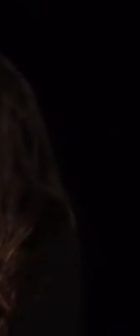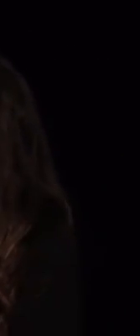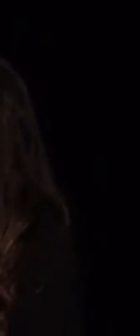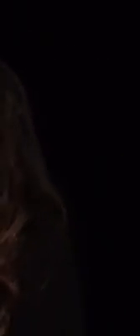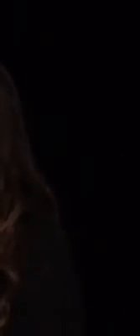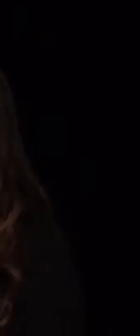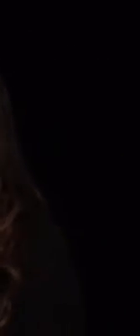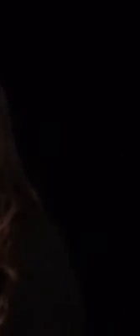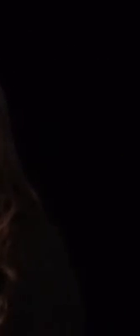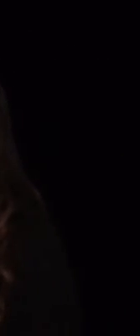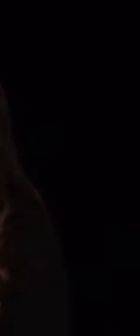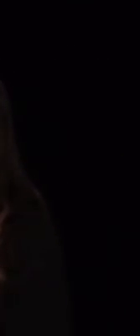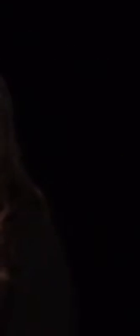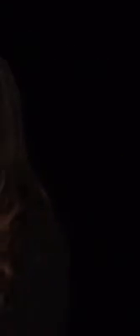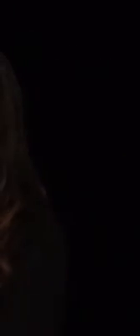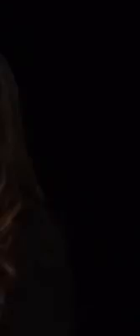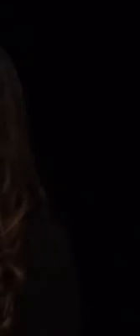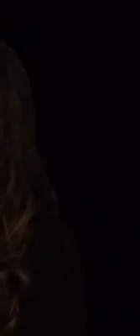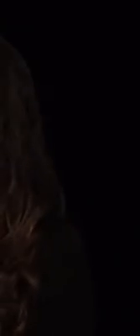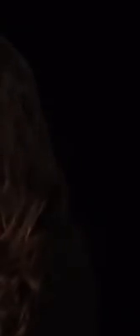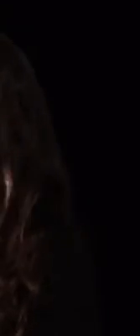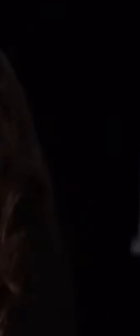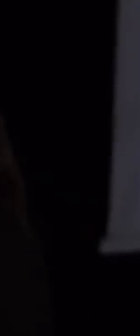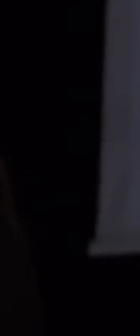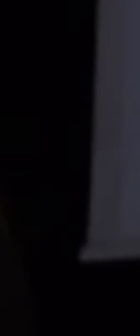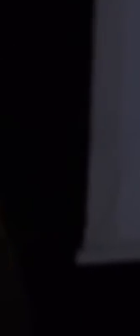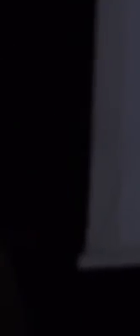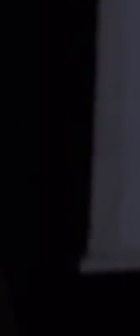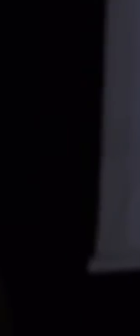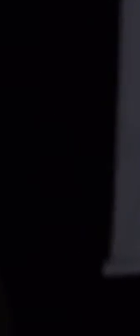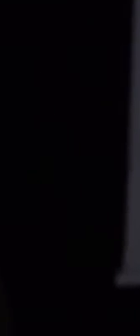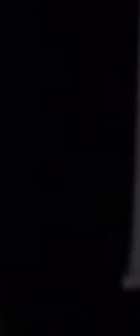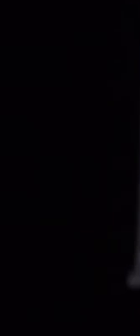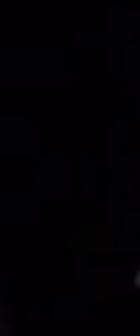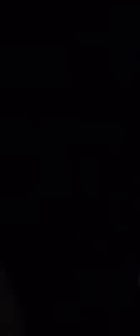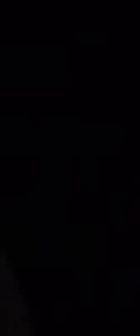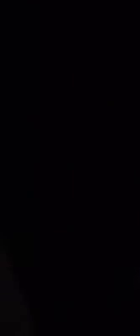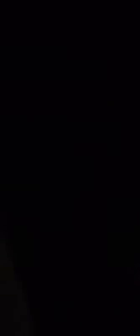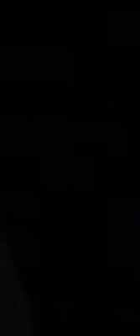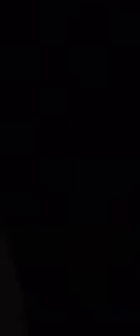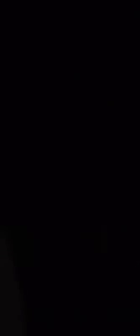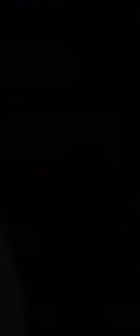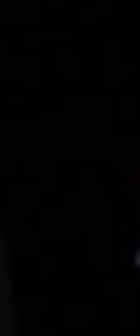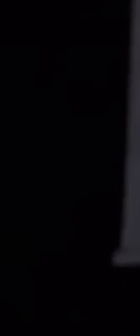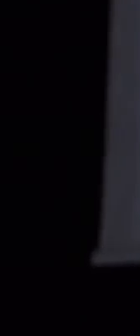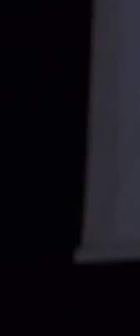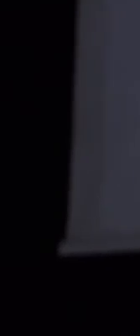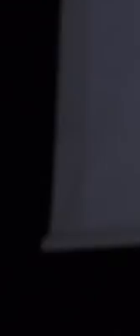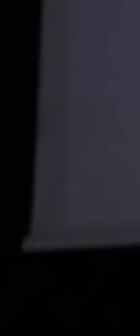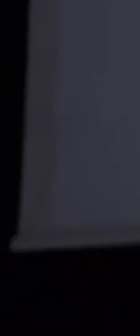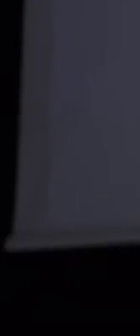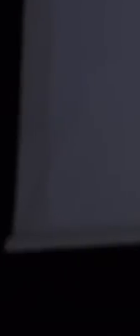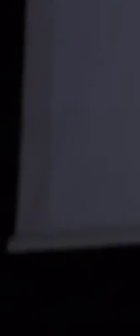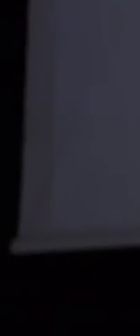עוגת גבינה מדהימה ומביא את זה לארוחה, וכולם מדברים על כמה שהיא מדהימה, זו הסברה מעולה. או מישהו בחדר כושר שעושה איזה 1,000 מטח,